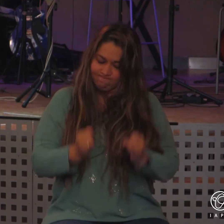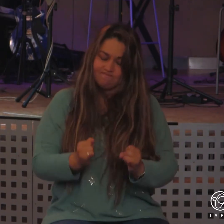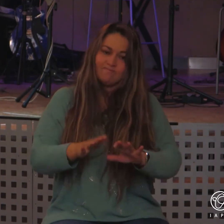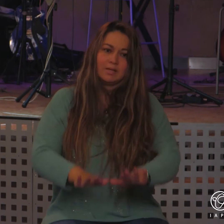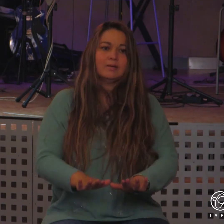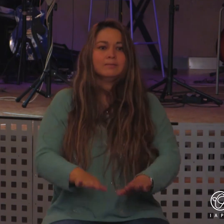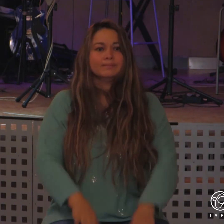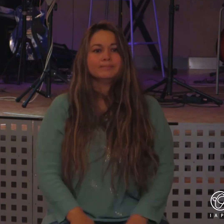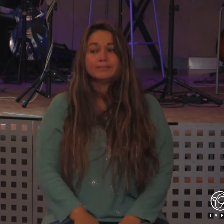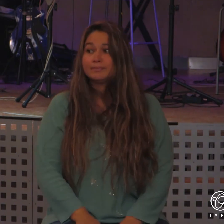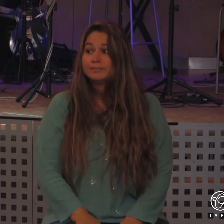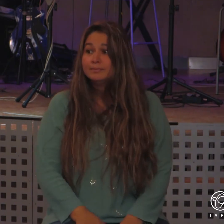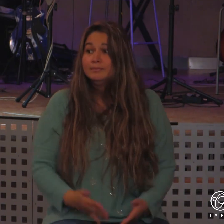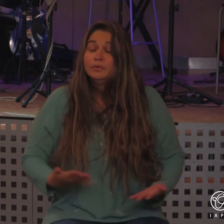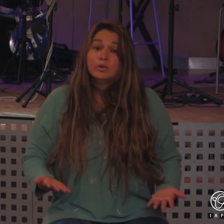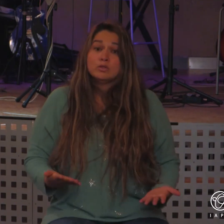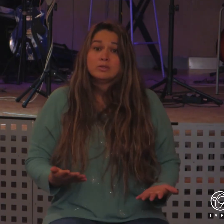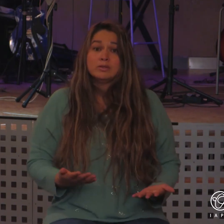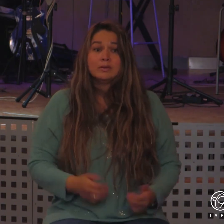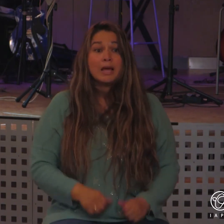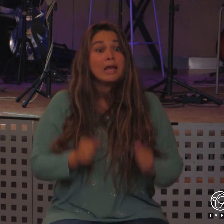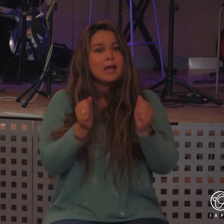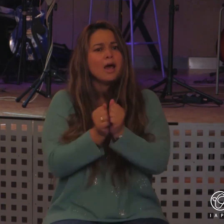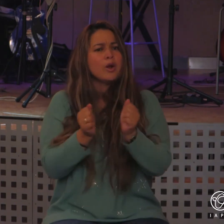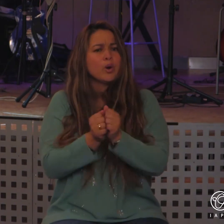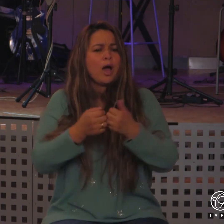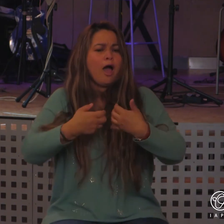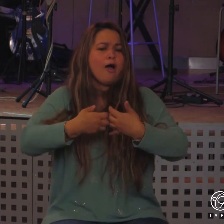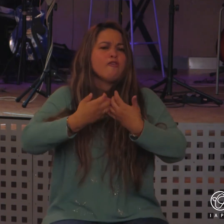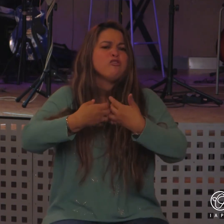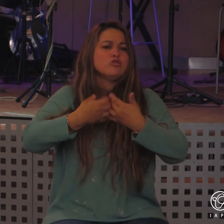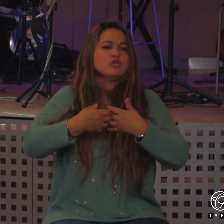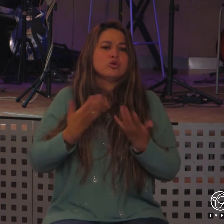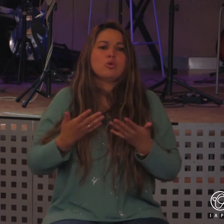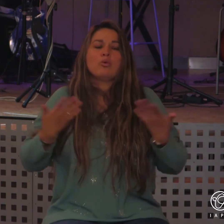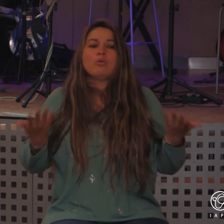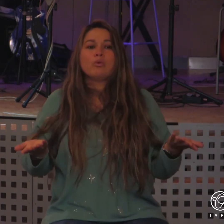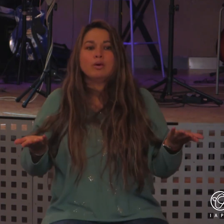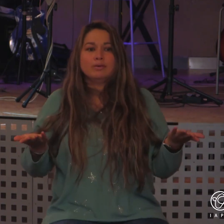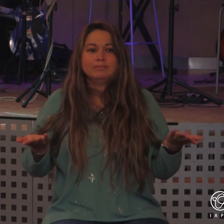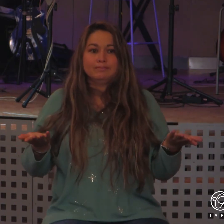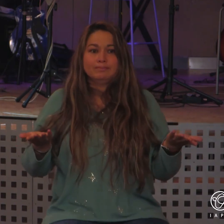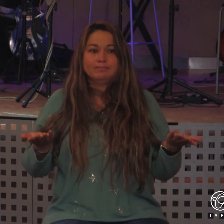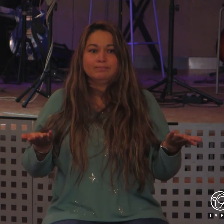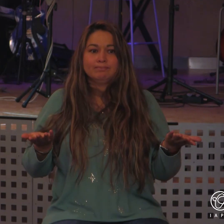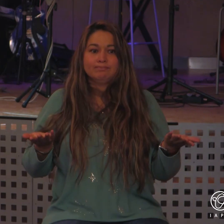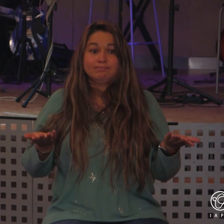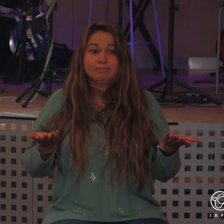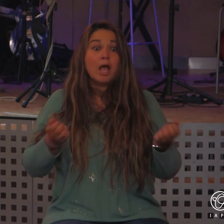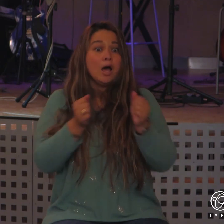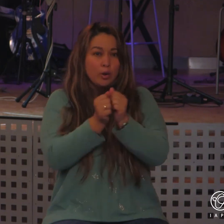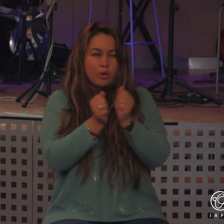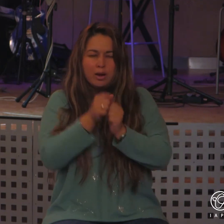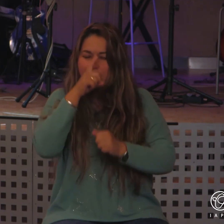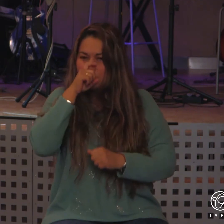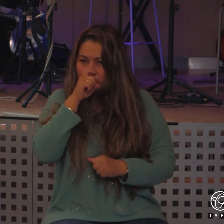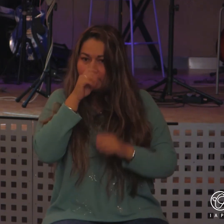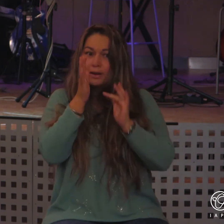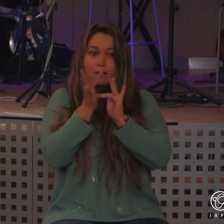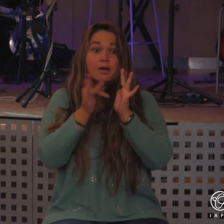presente. Y una de las funciones que hace, lo estoy juntando, es de protección sobre nuestras